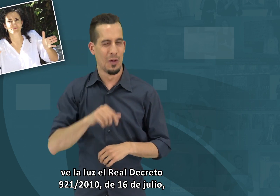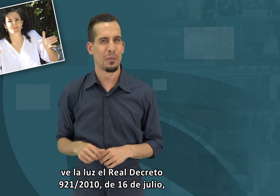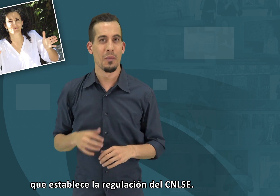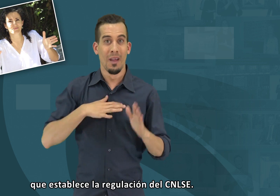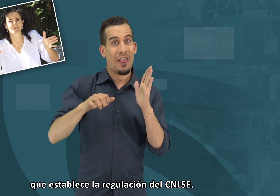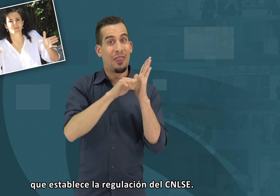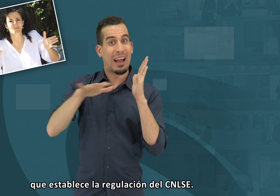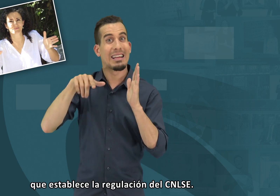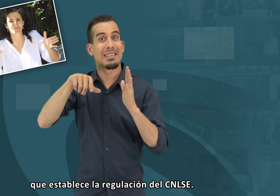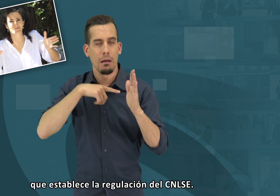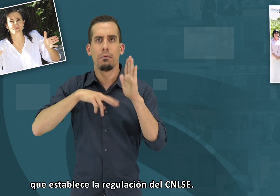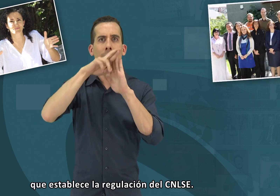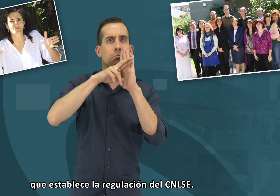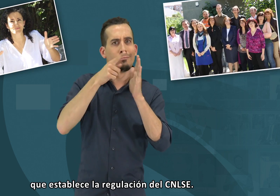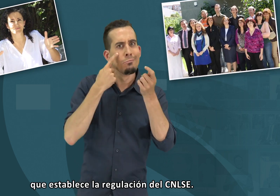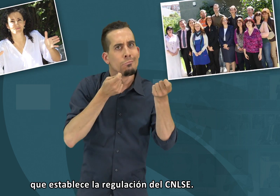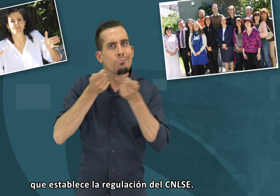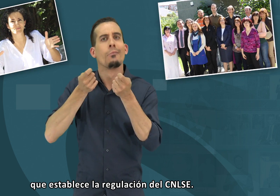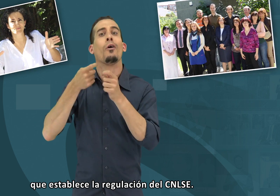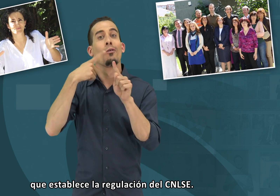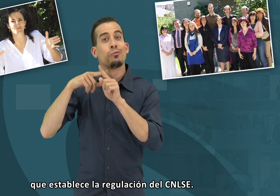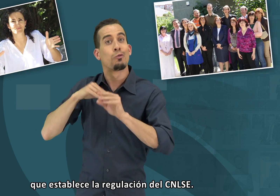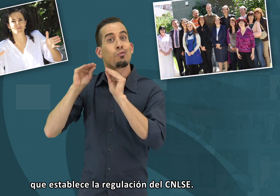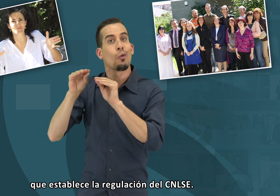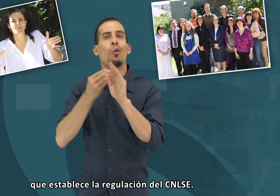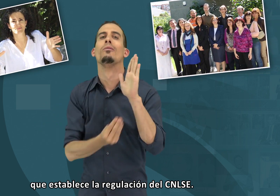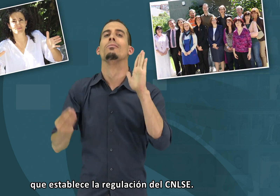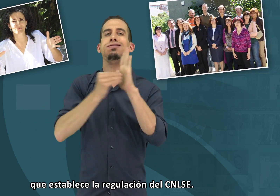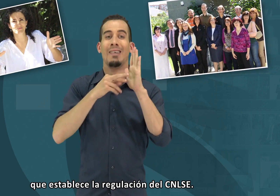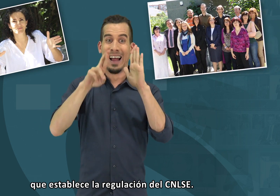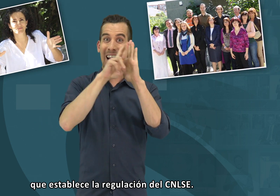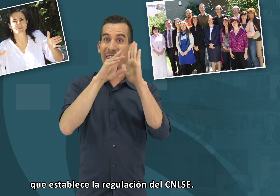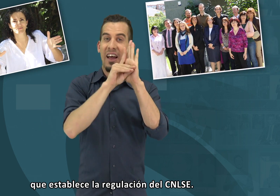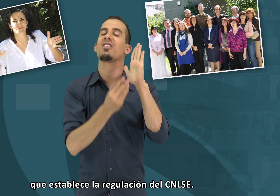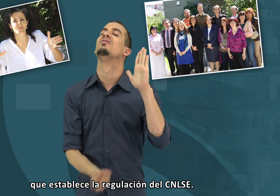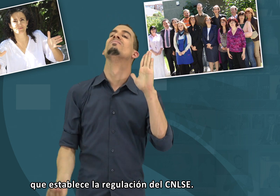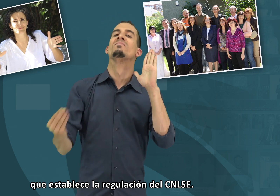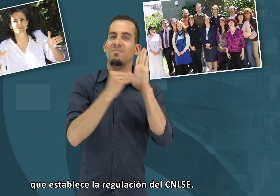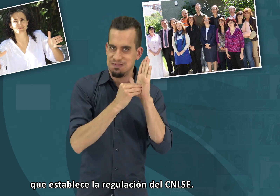921/2010 de 16 de julio, que establece la regulación del CENELSE.